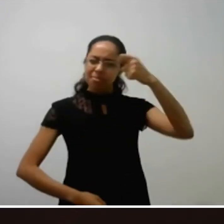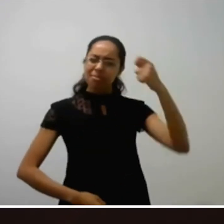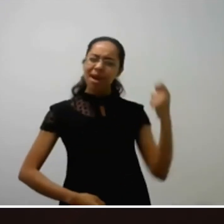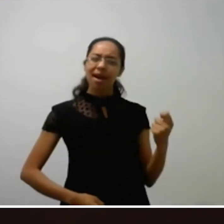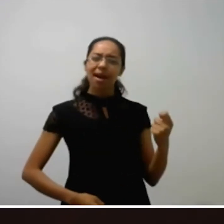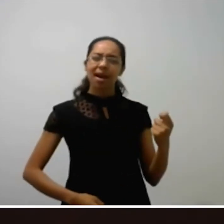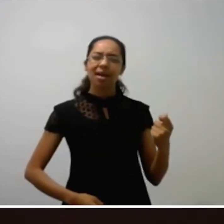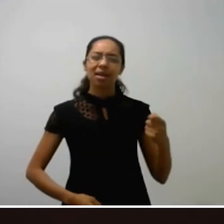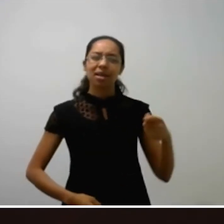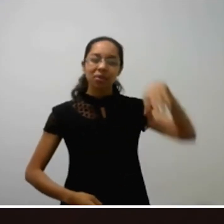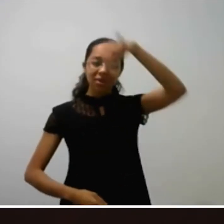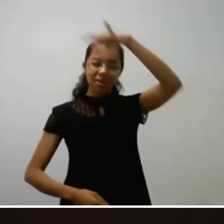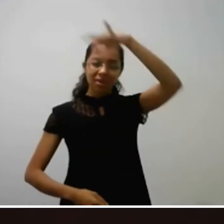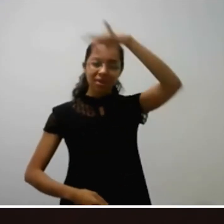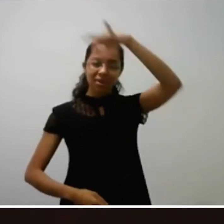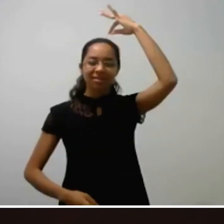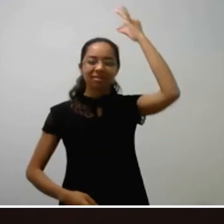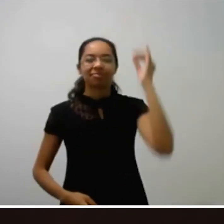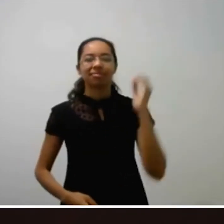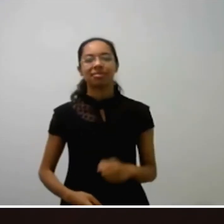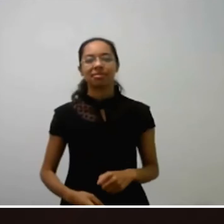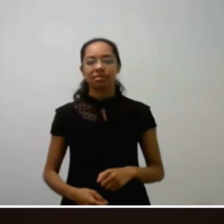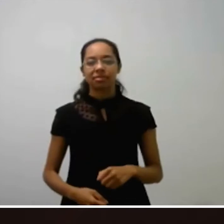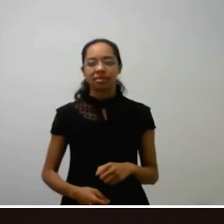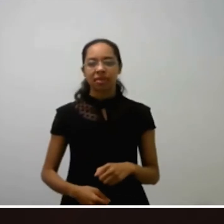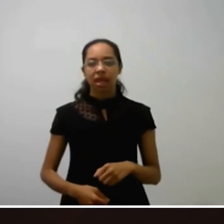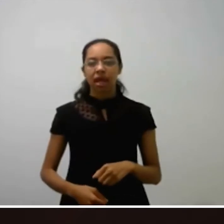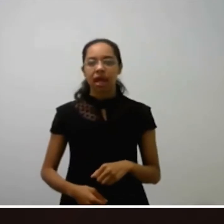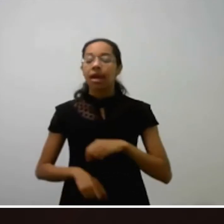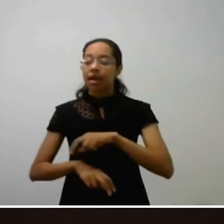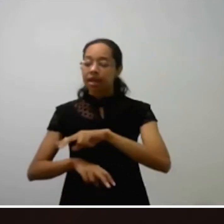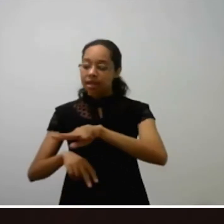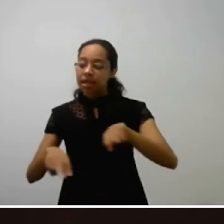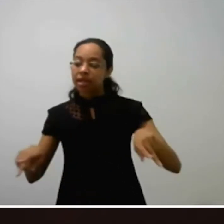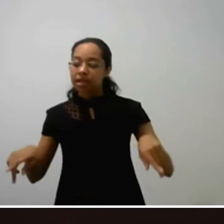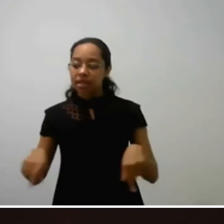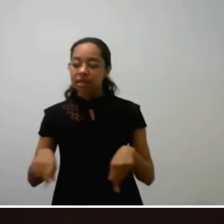Eles liam os evangelhos, pregavam e